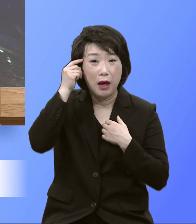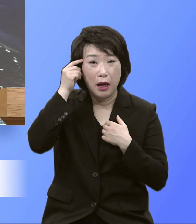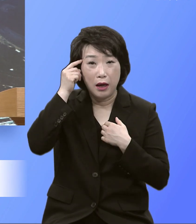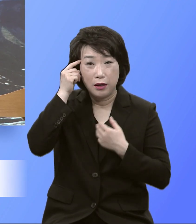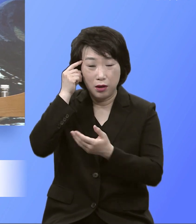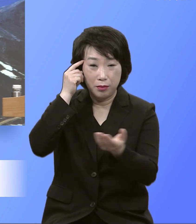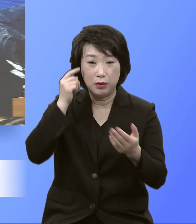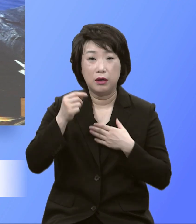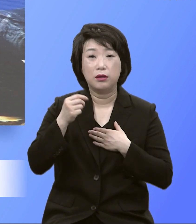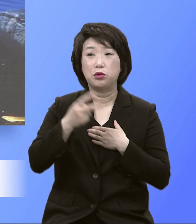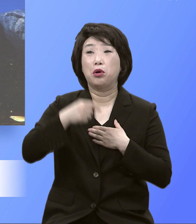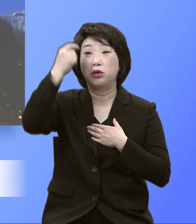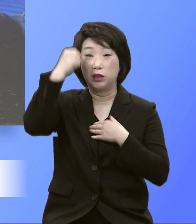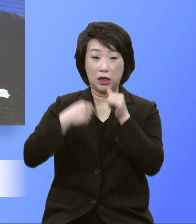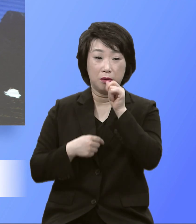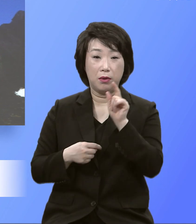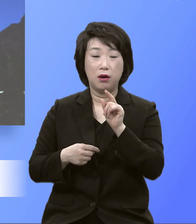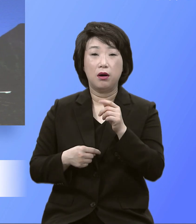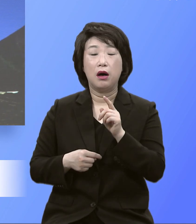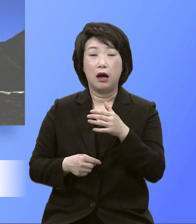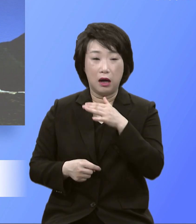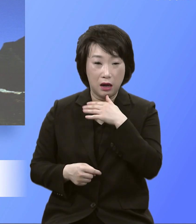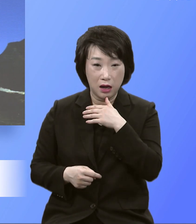여기서 또 느끼는 것이 무엇이냐.